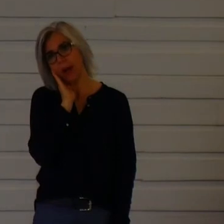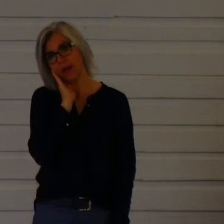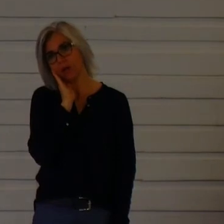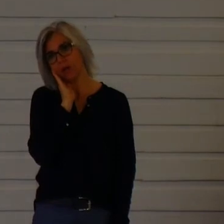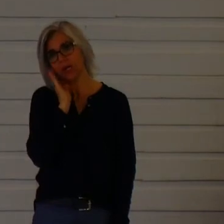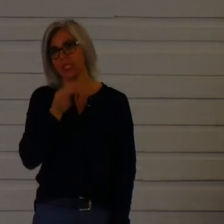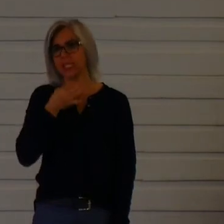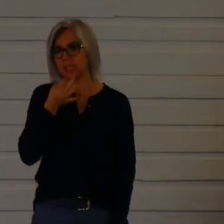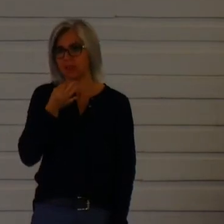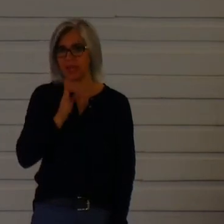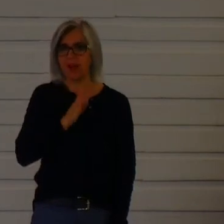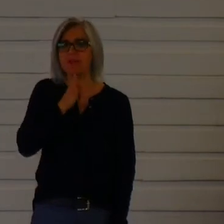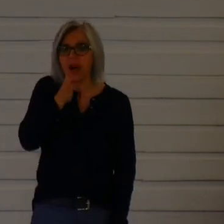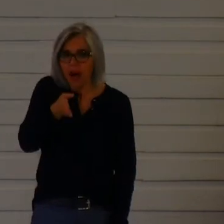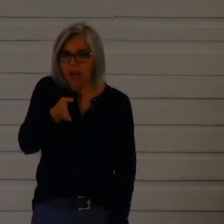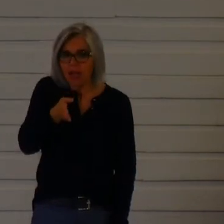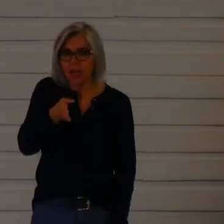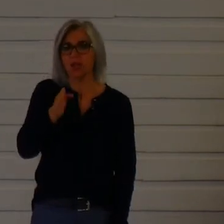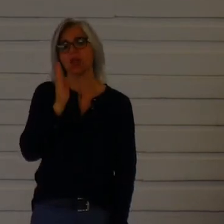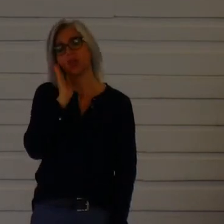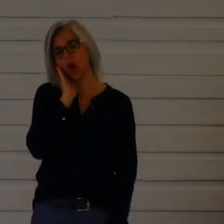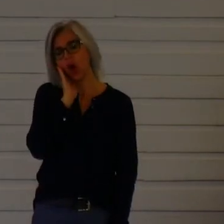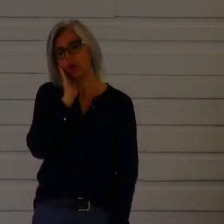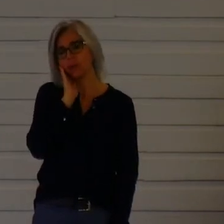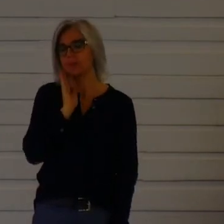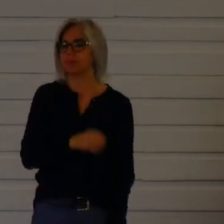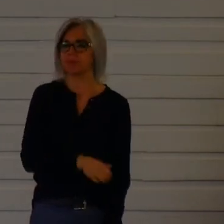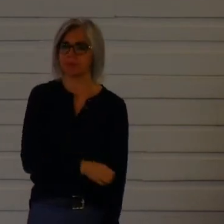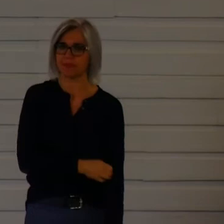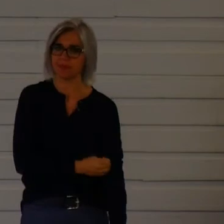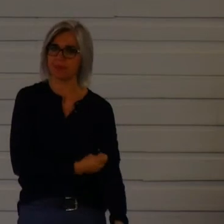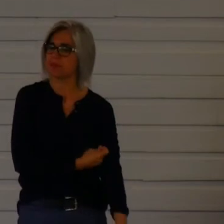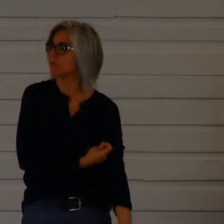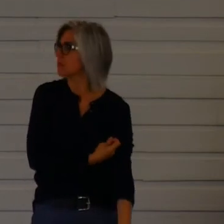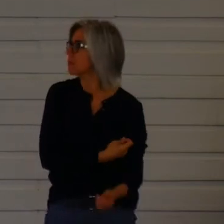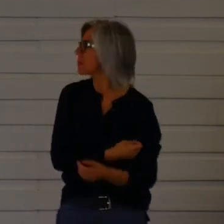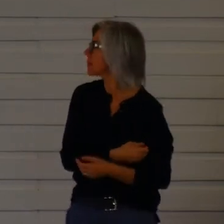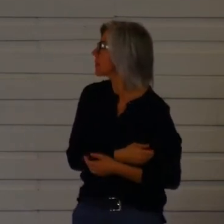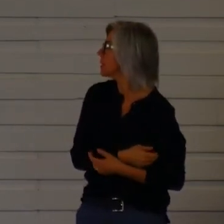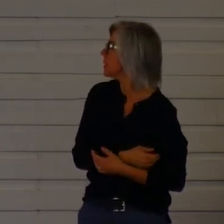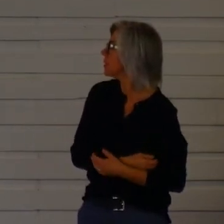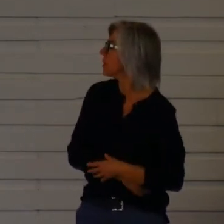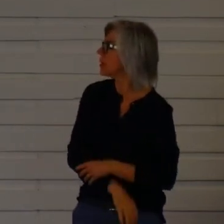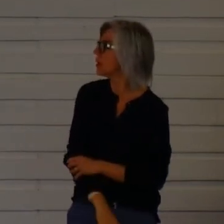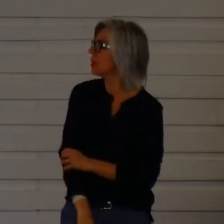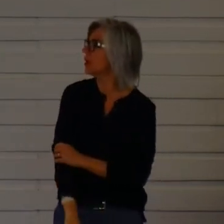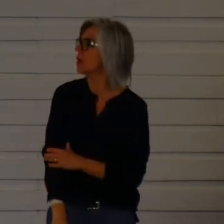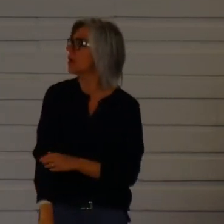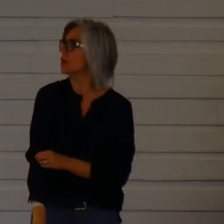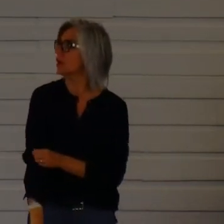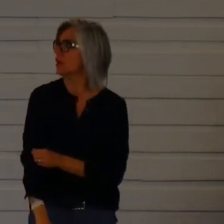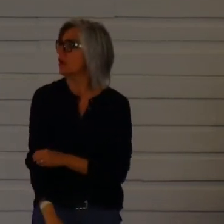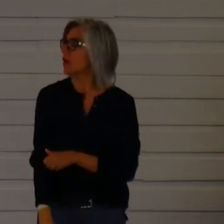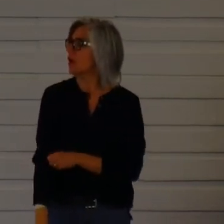Fino a quando? Vedete che inizia sempre così. Abbiamo detto che Davide dice: fino a quando, Signore, fino a quando? Perché